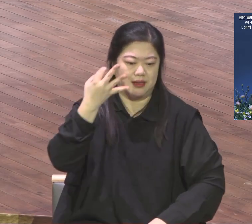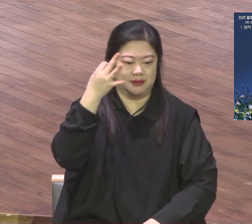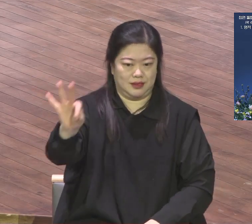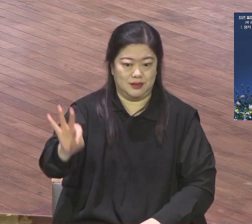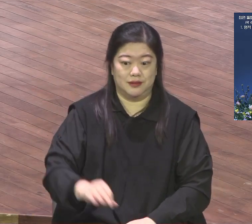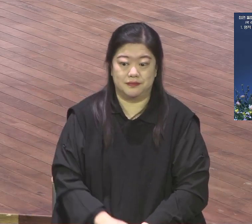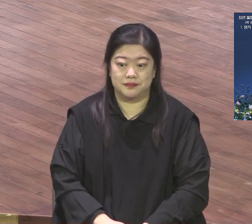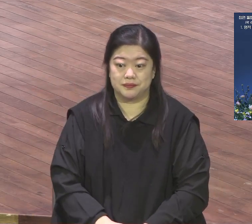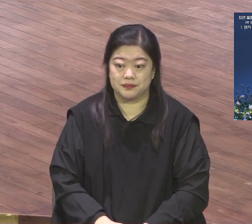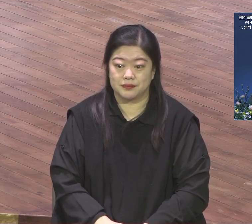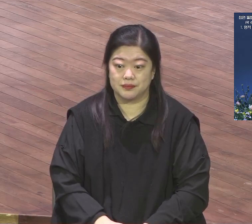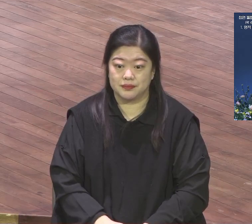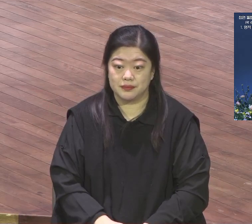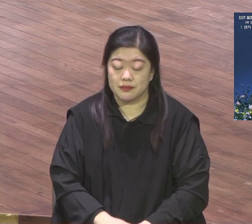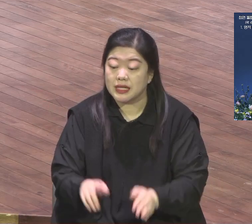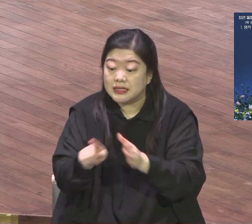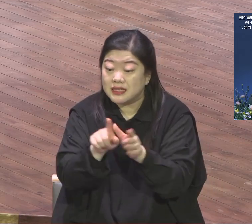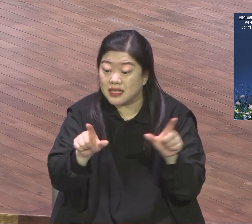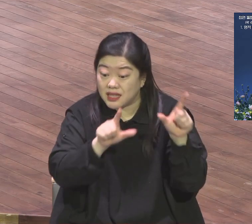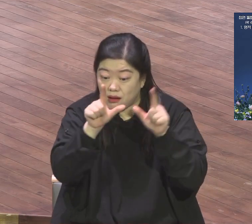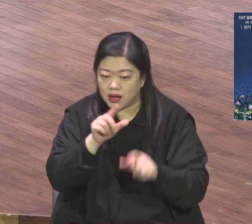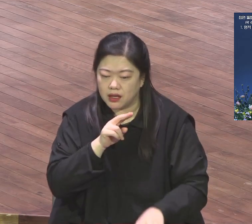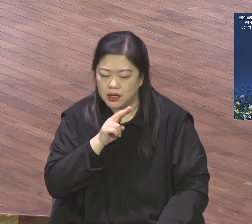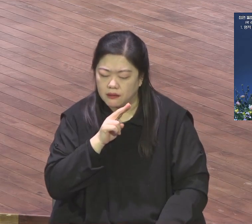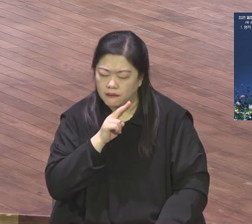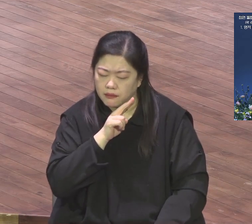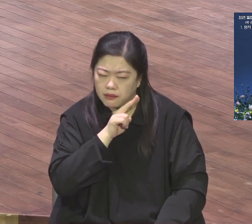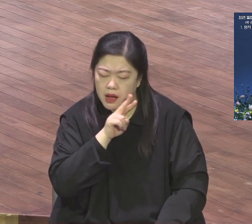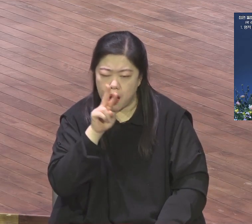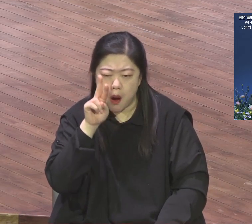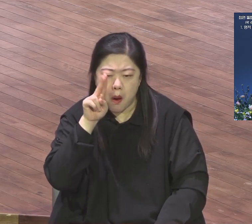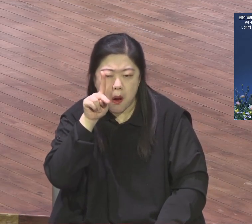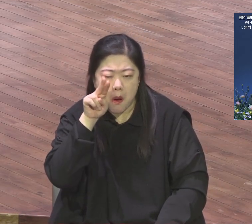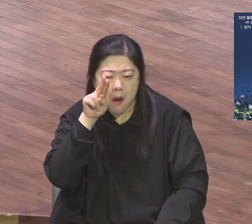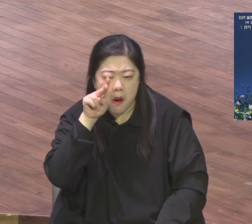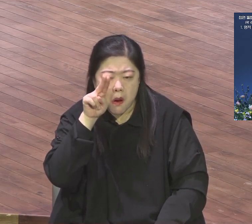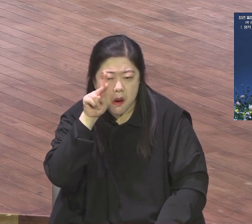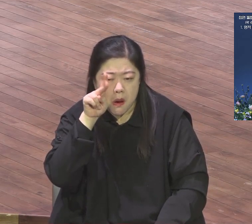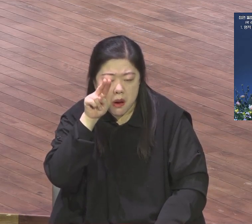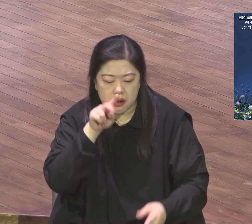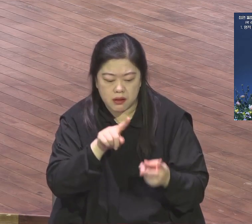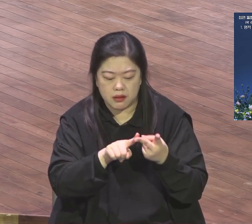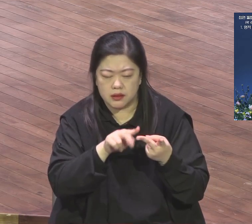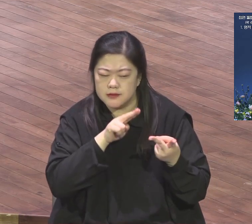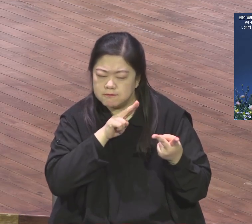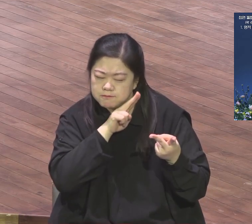신앙생활은요, 의심하는 순간 흔들립니다. 의심하는 순간.